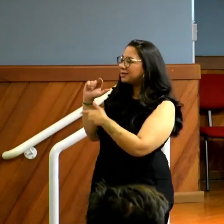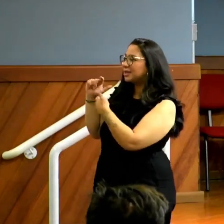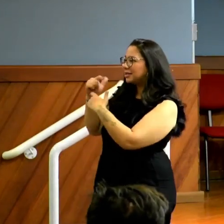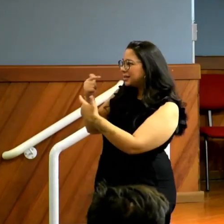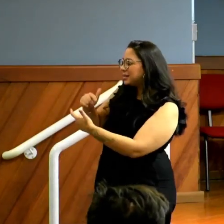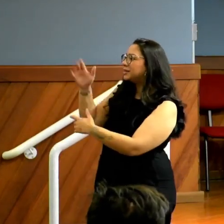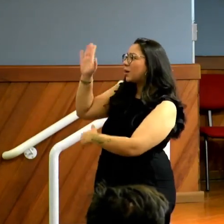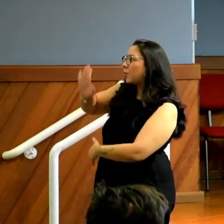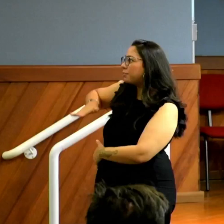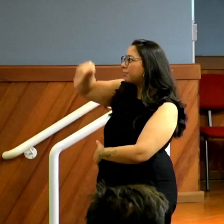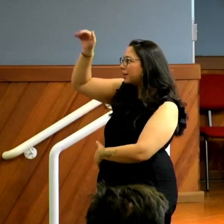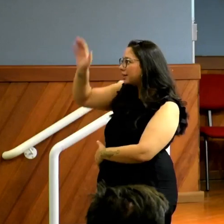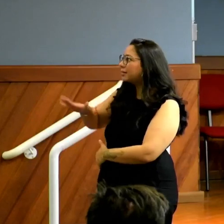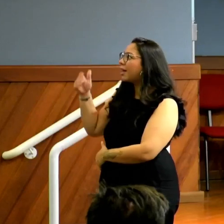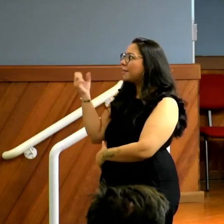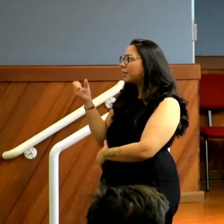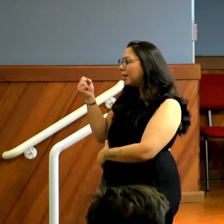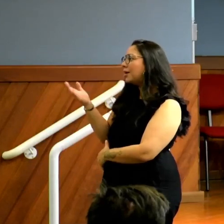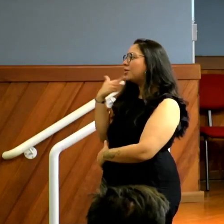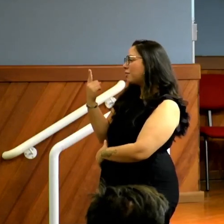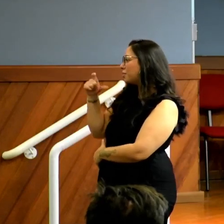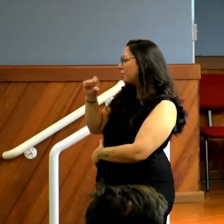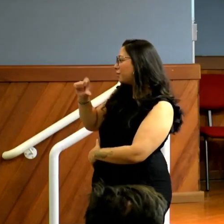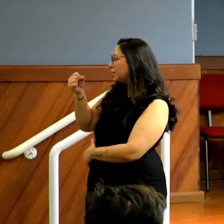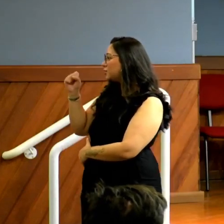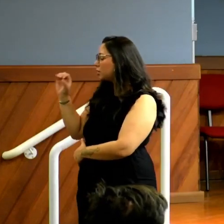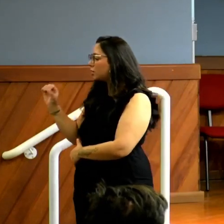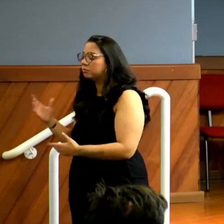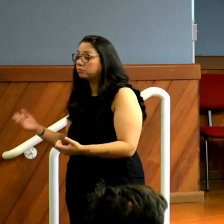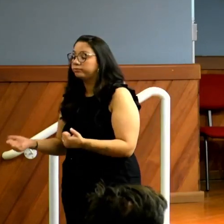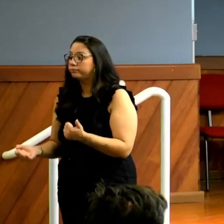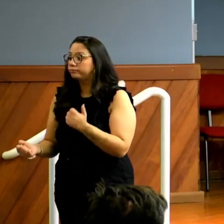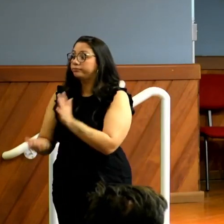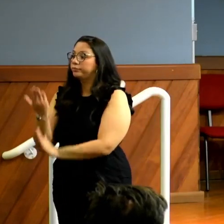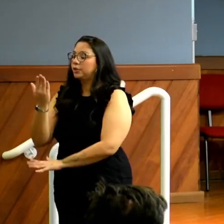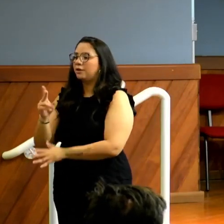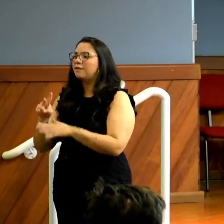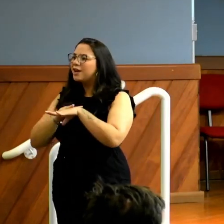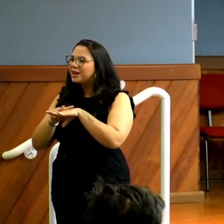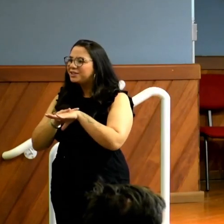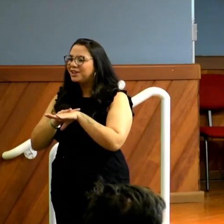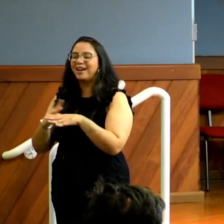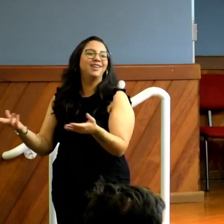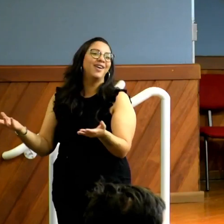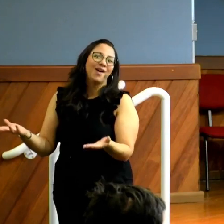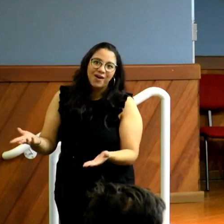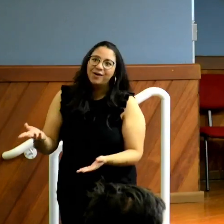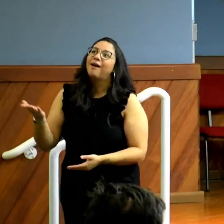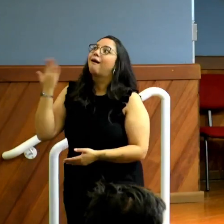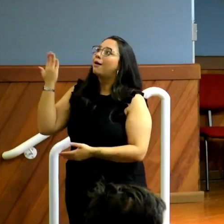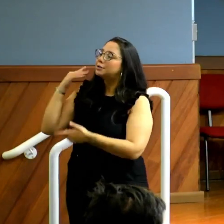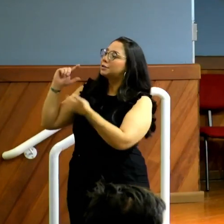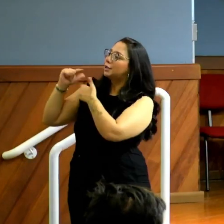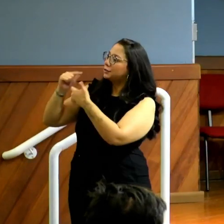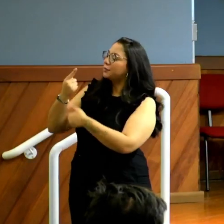pintar paredes brancas nos anos 80, 70, 80. Aí, de repente, ela está verde. Aí vem um novo e vai dizer assim, era uma tradição